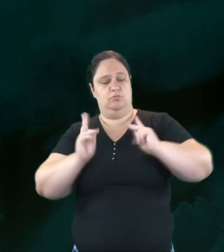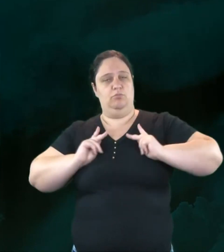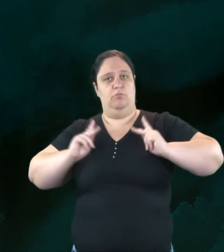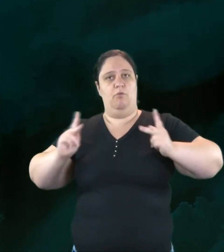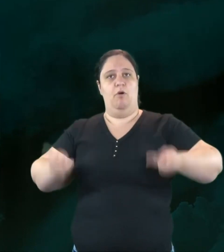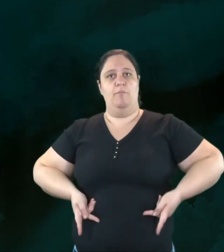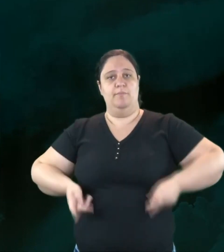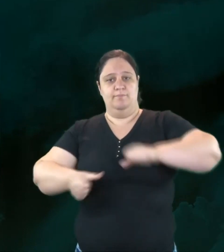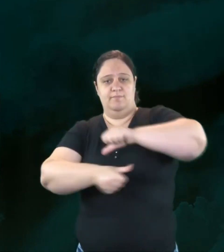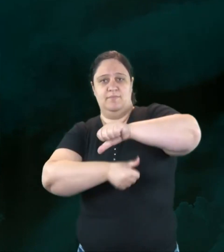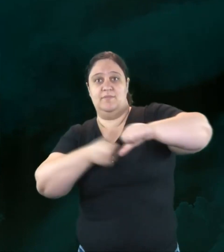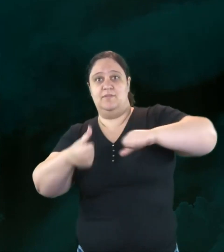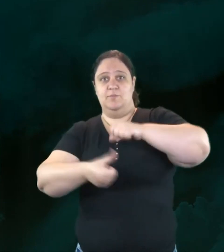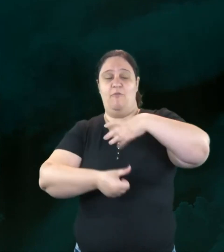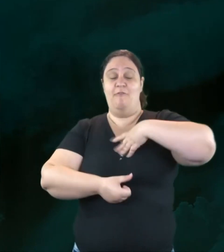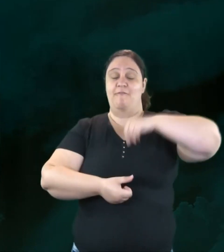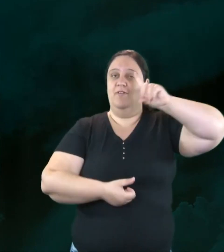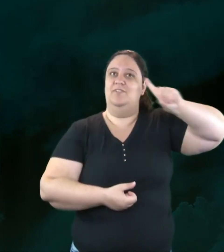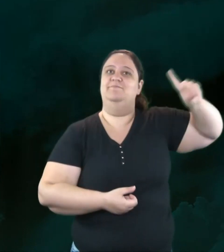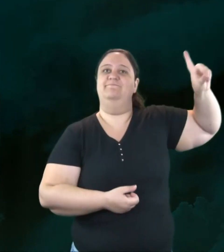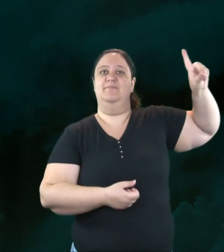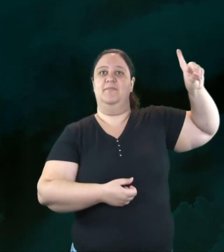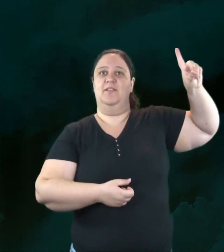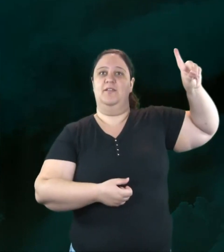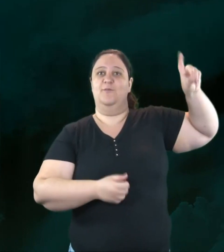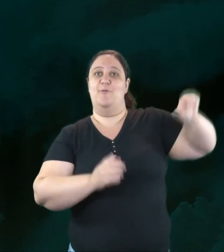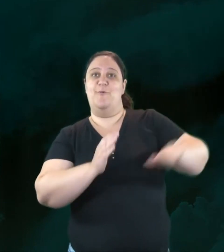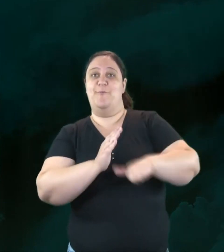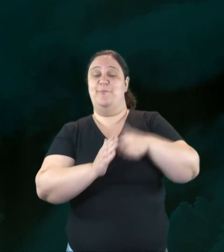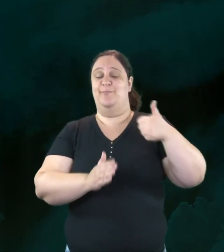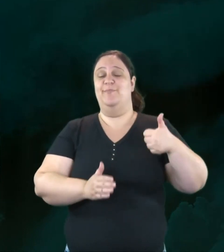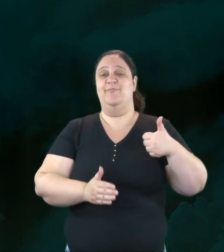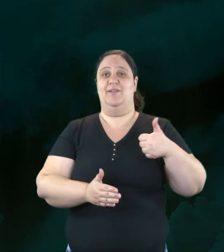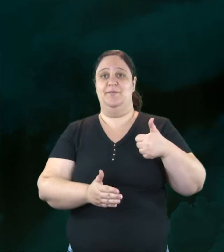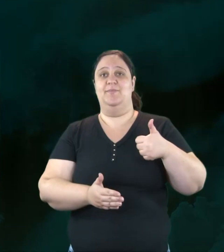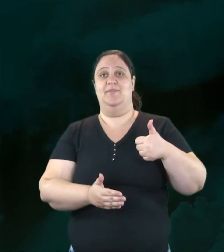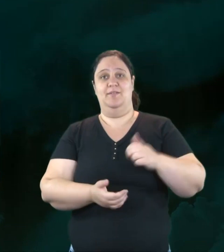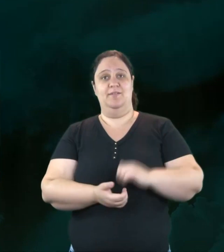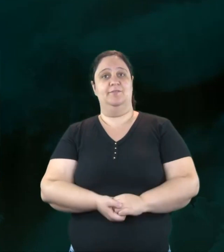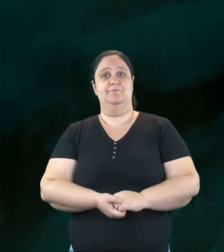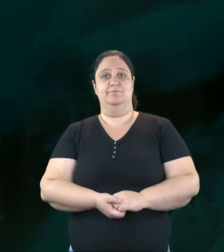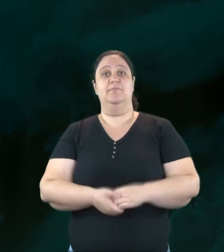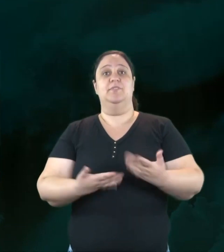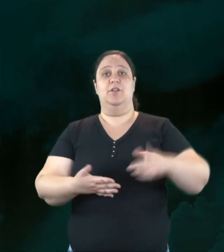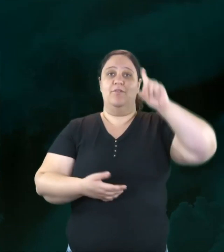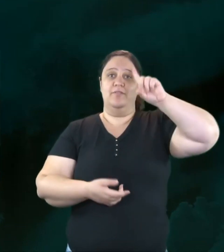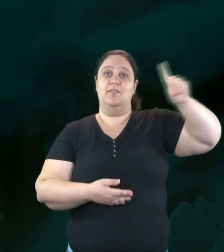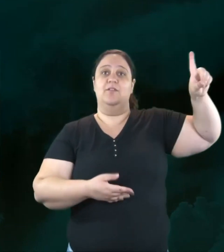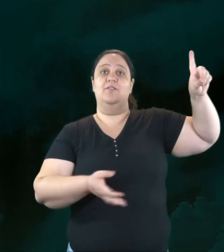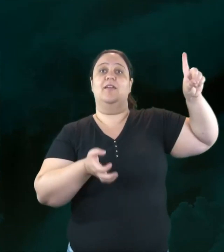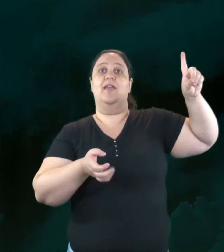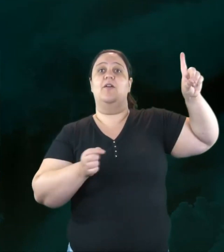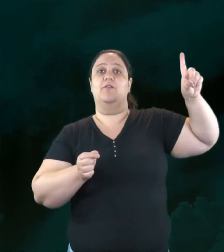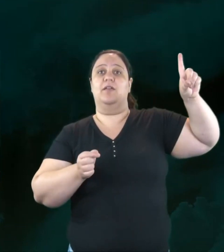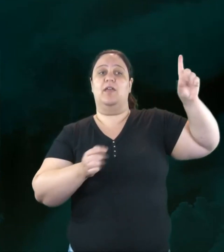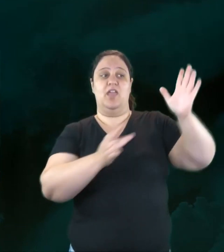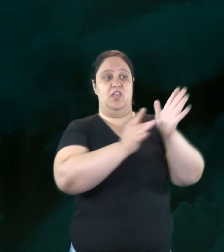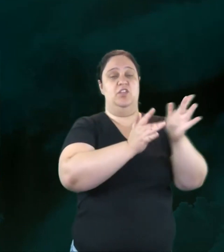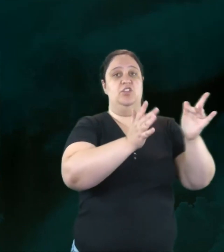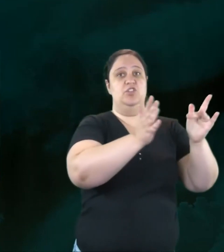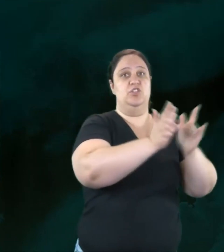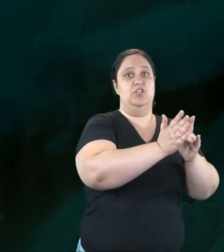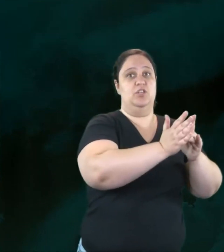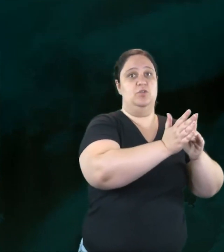se tornou o filho de Deus, filho primogênito de Deus. E Deus quer colocar esse filho de